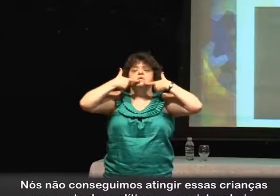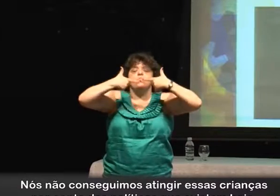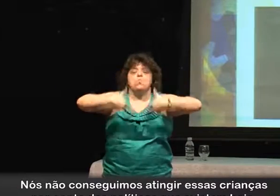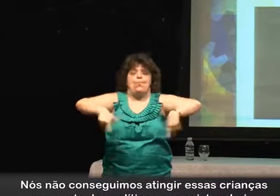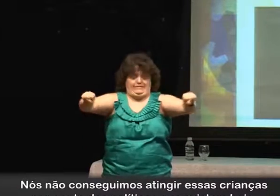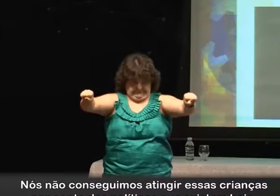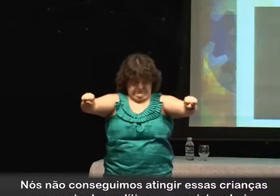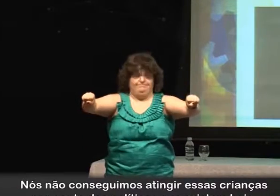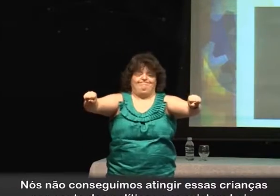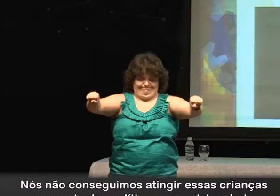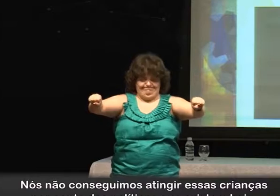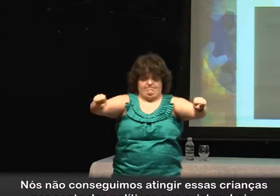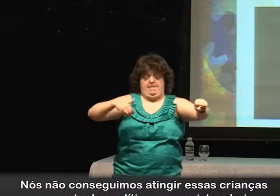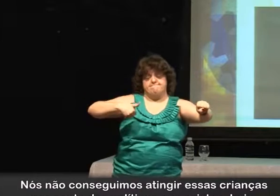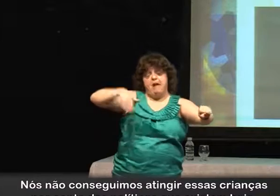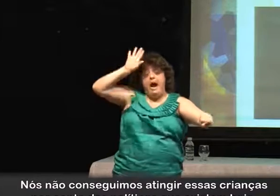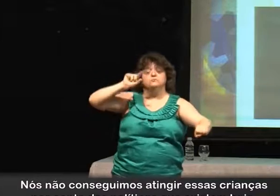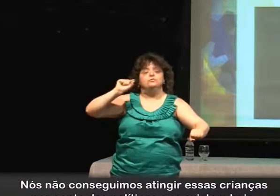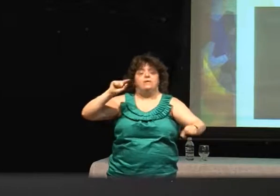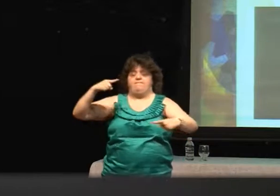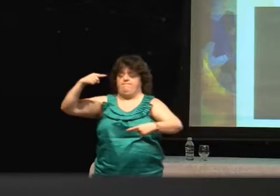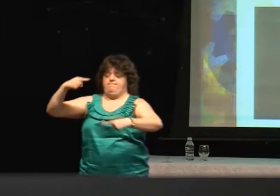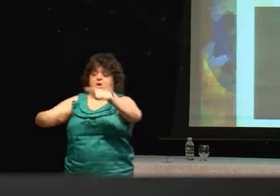por conta das políticas que existem hoje.